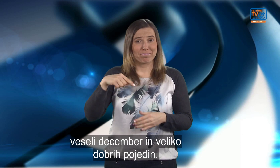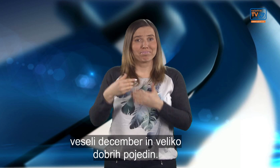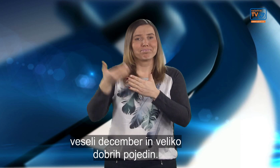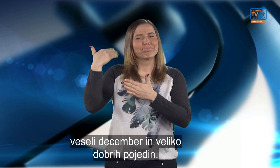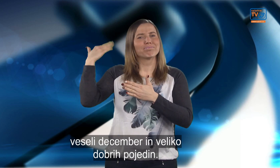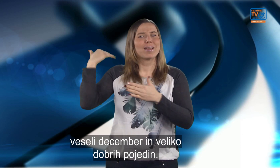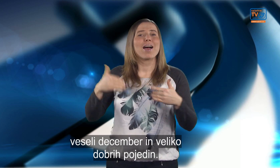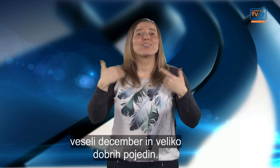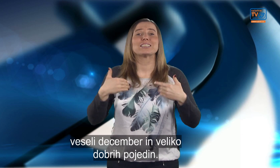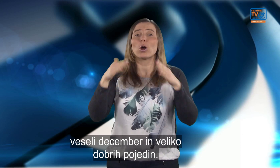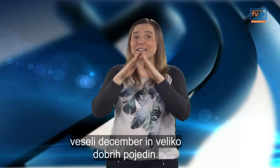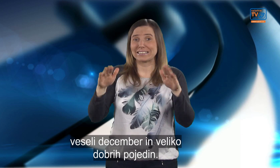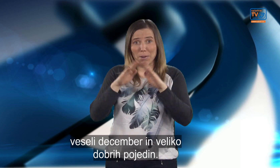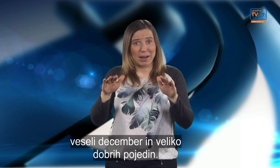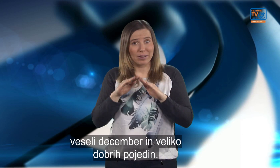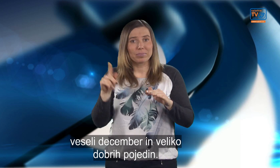veseli december in veliko dobrih pojedin.